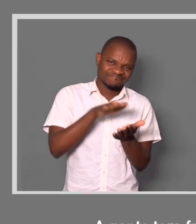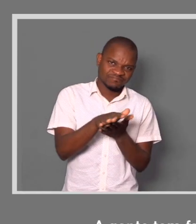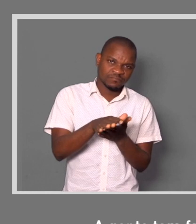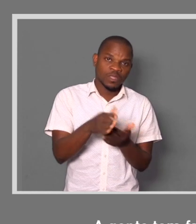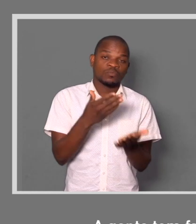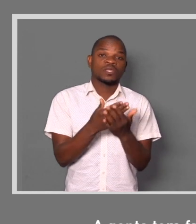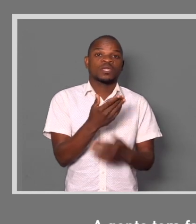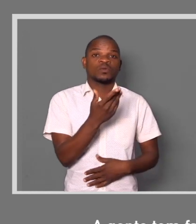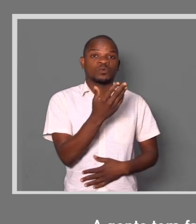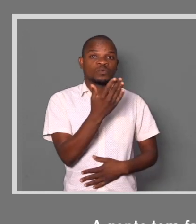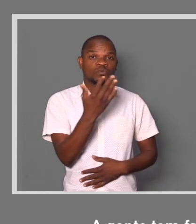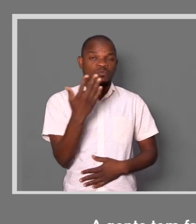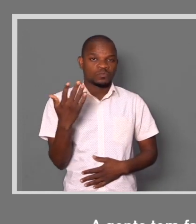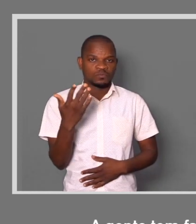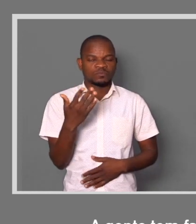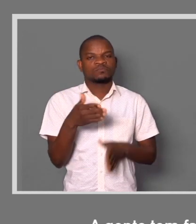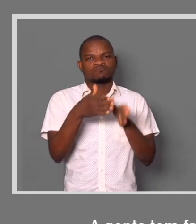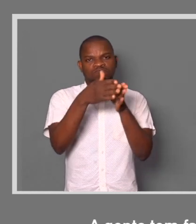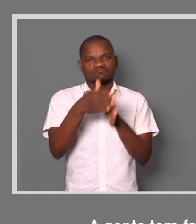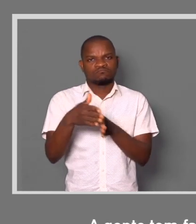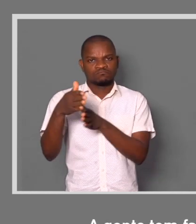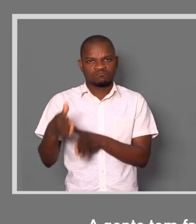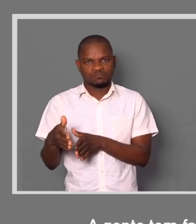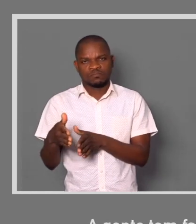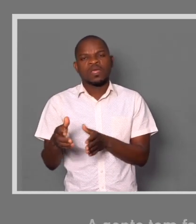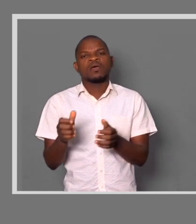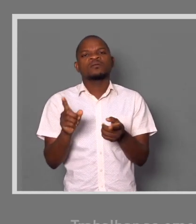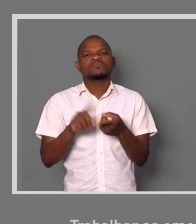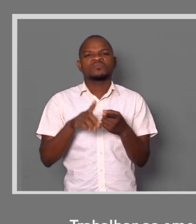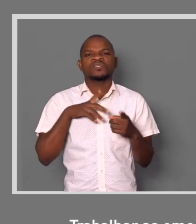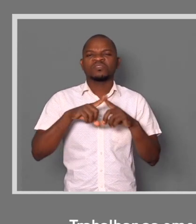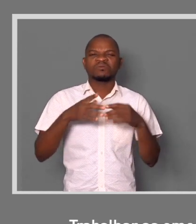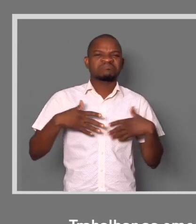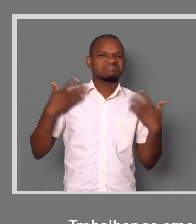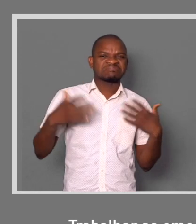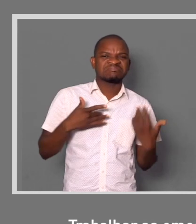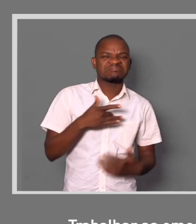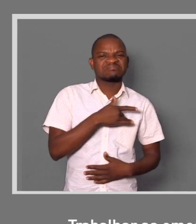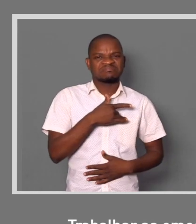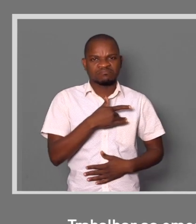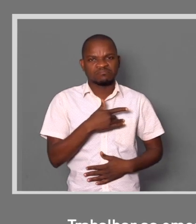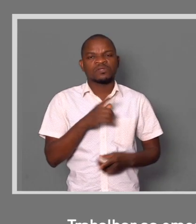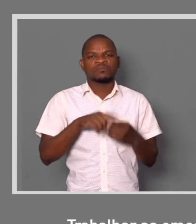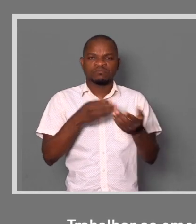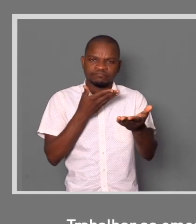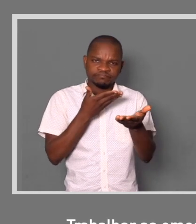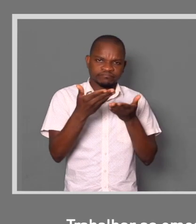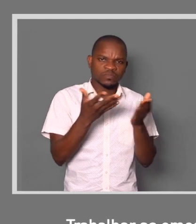que é falar desse momento com eles. É poder tratar das emoções. Então, poder falar com as